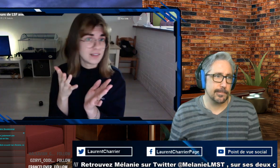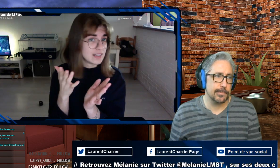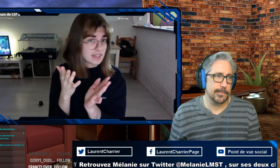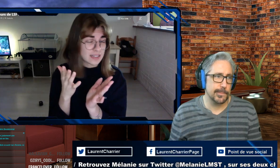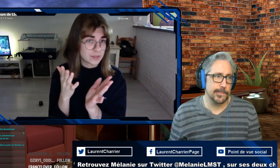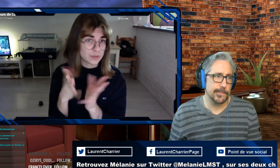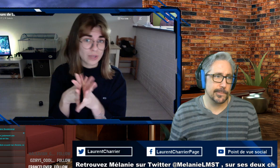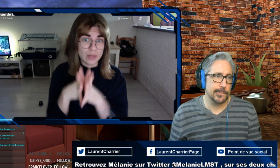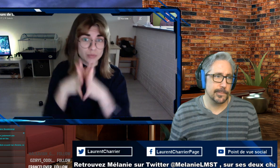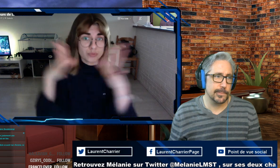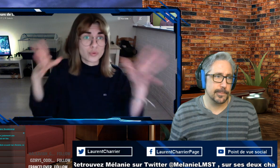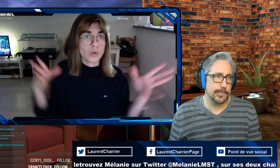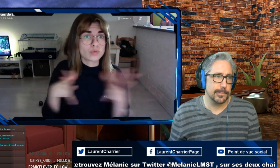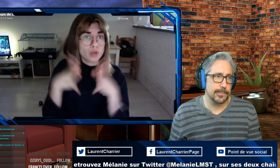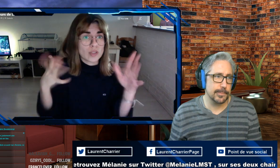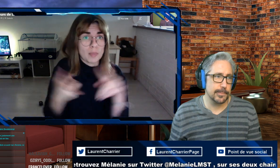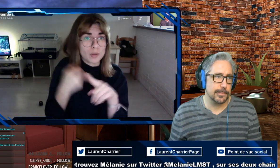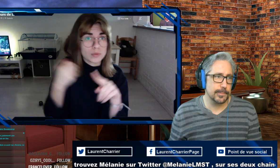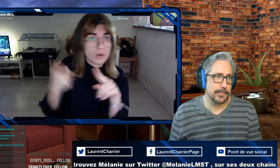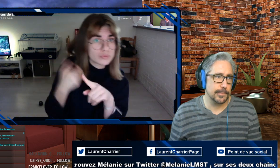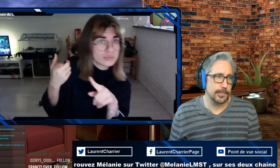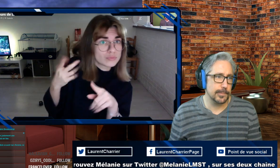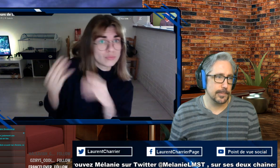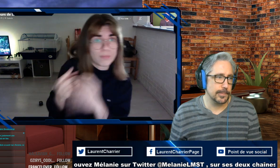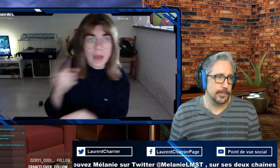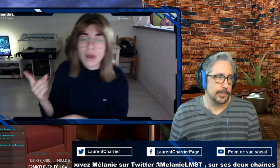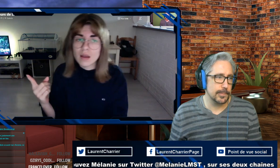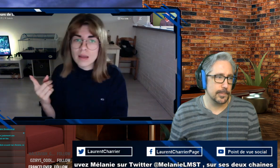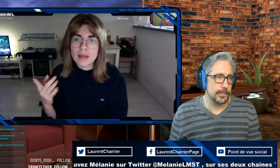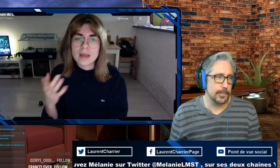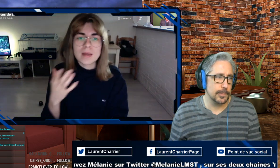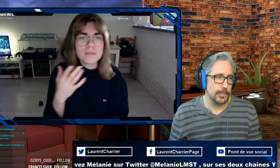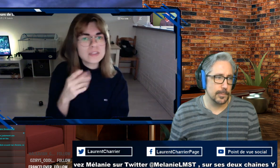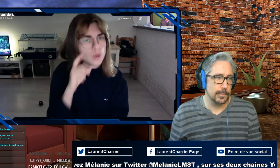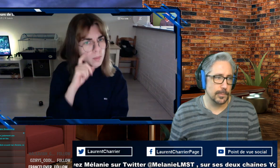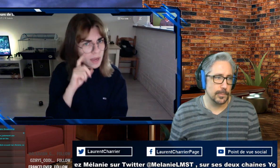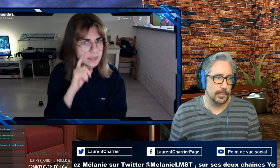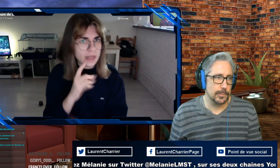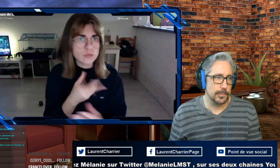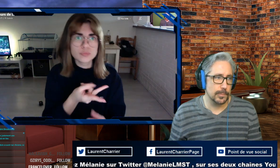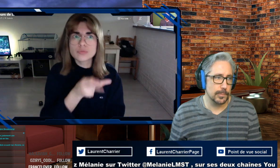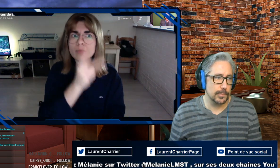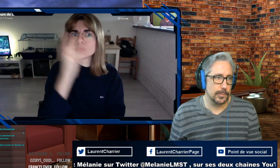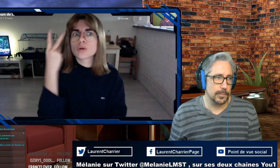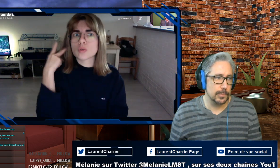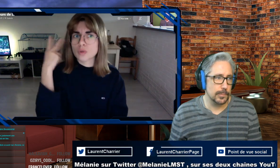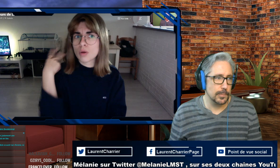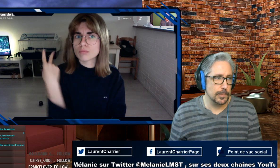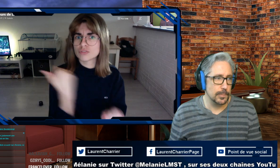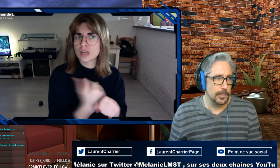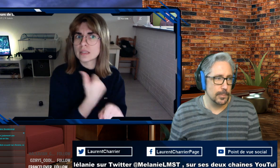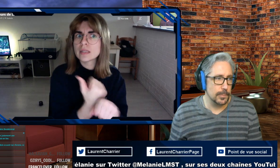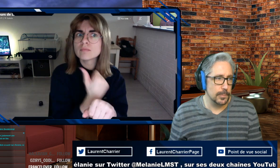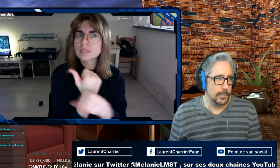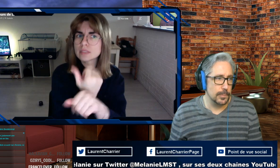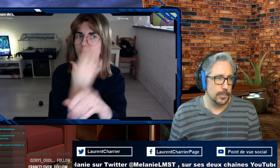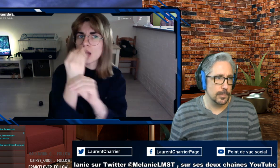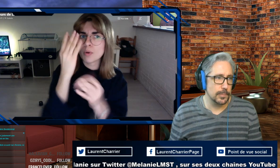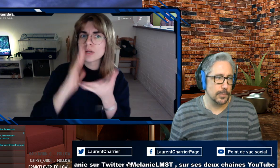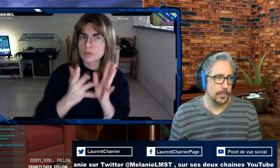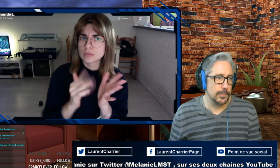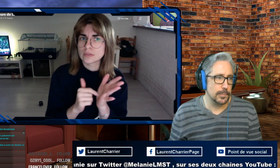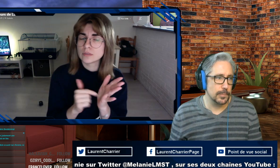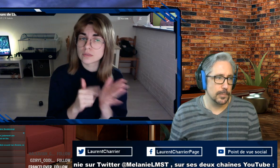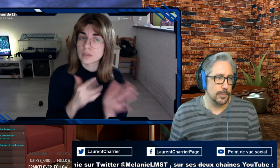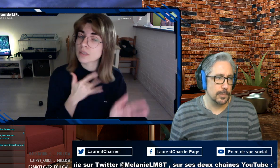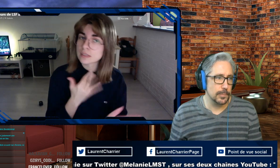signes. Tu auras toujours autant d'importance ou pas. Mais je remarque qu'il y a de plus en plus d'entendants chaque année qui veulent